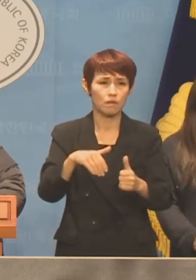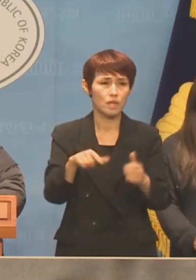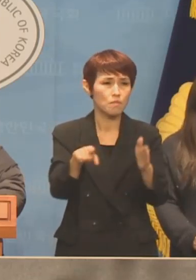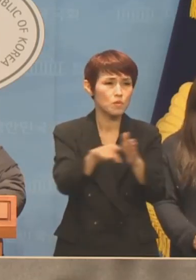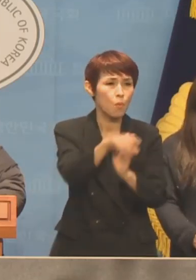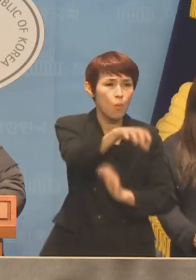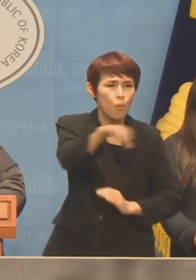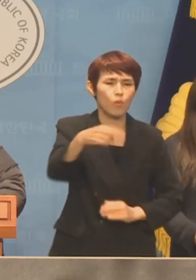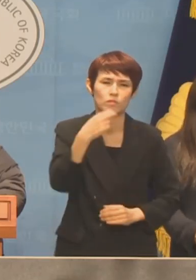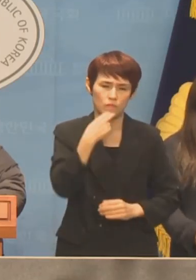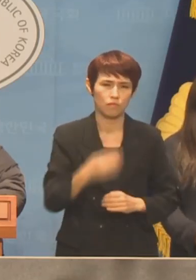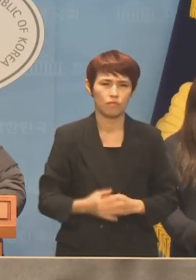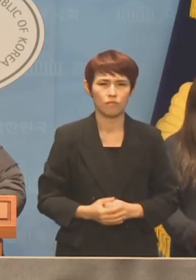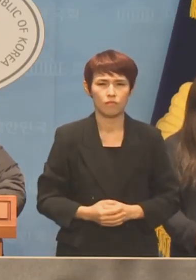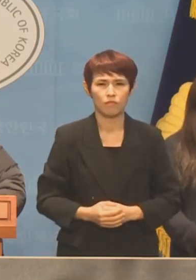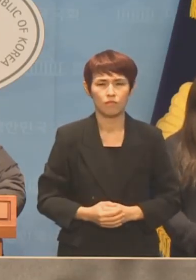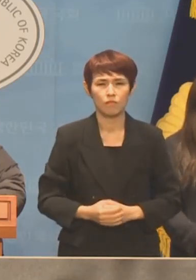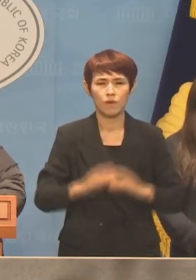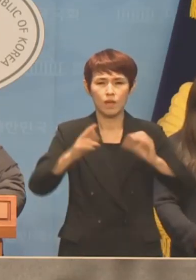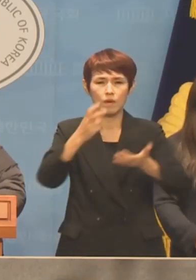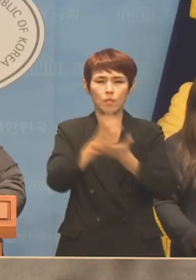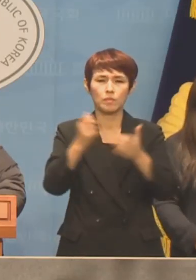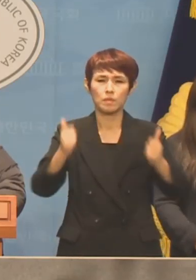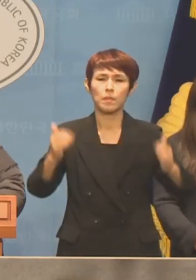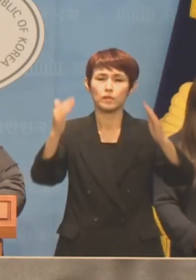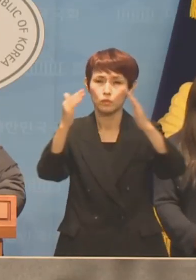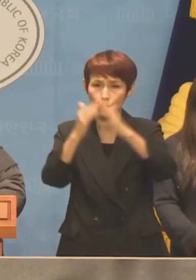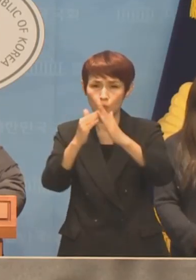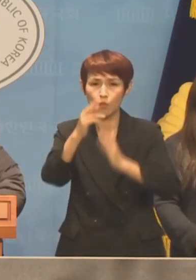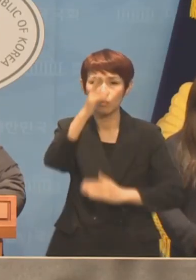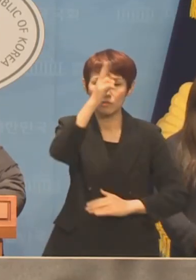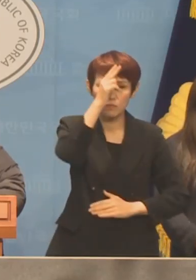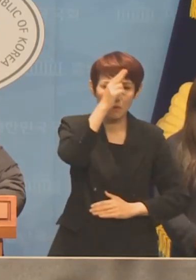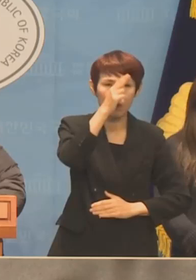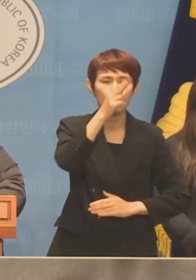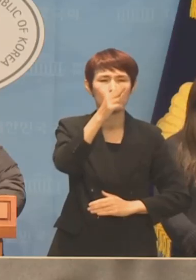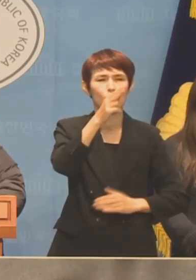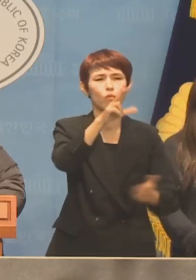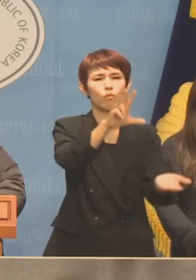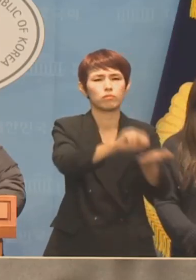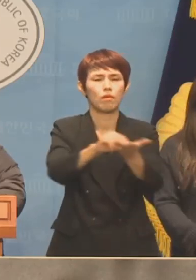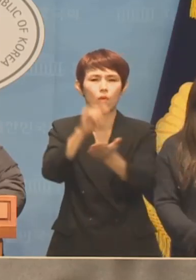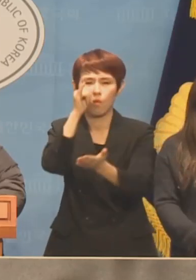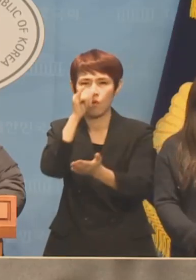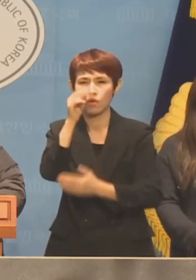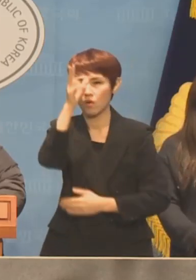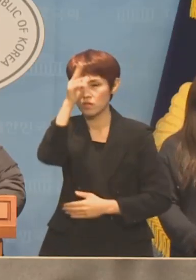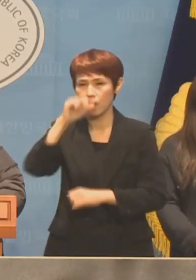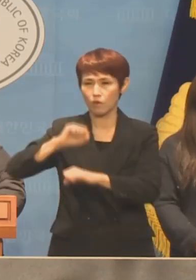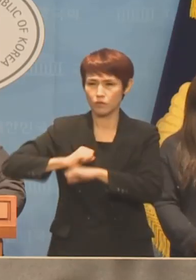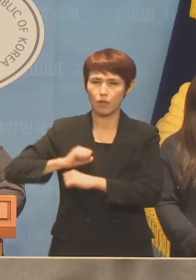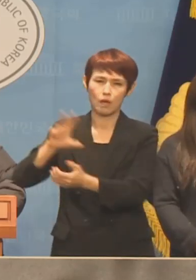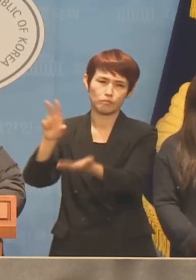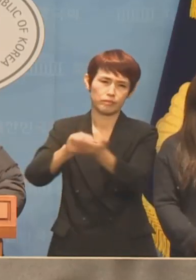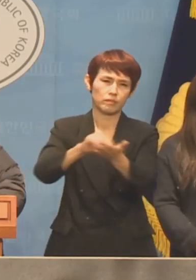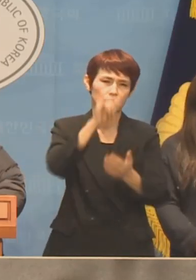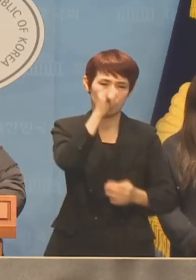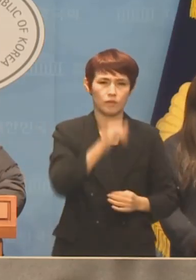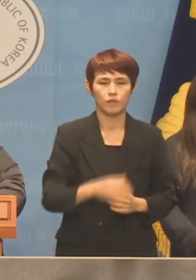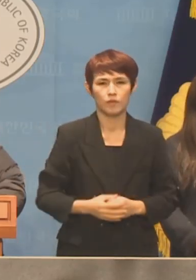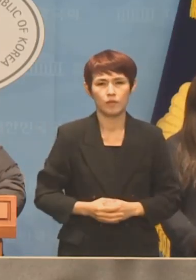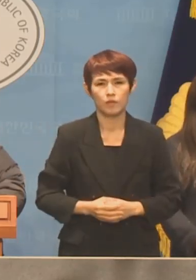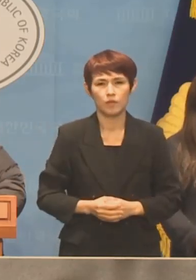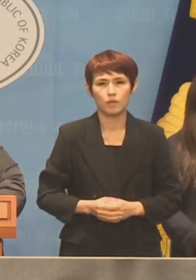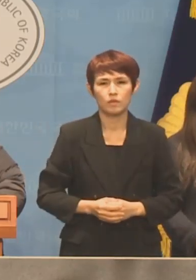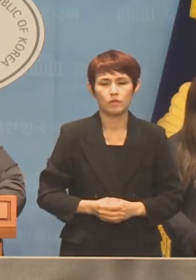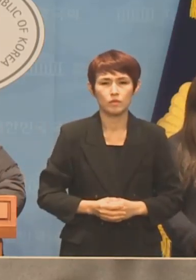없어 보인다. 헌법재판소와 수사기관과 판사도 오염되었고 경찰과 군대도 오염되었다. 우리